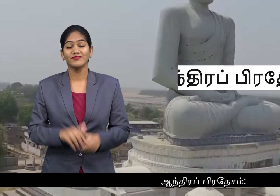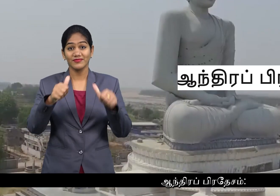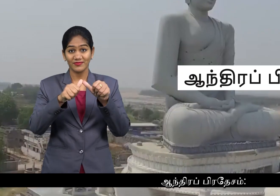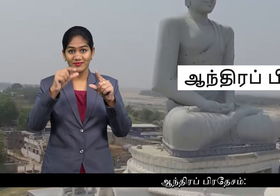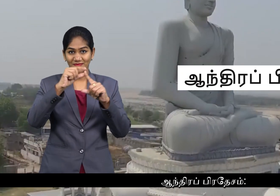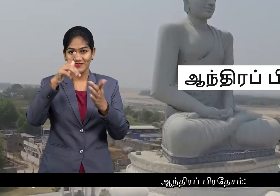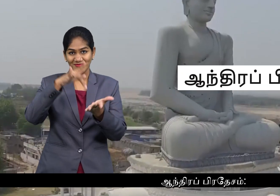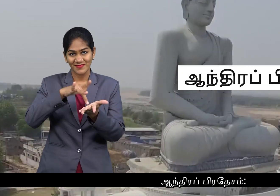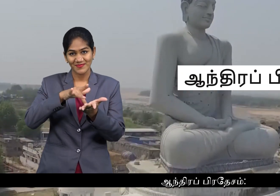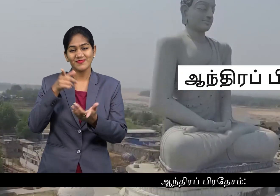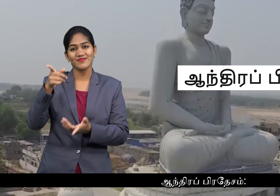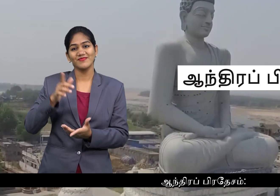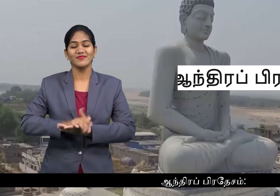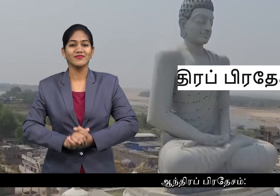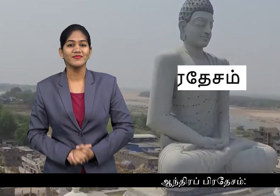ஆந்திர பிரதேசம்